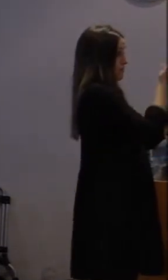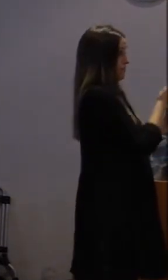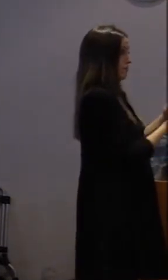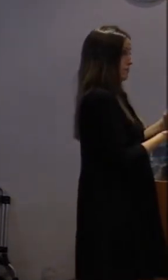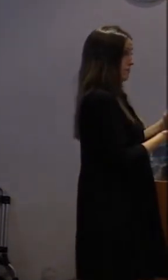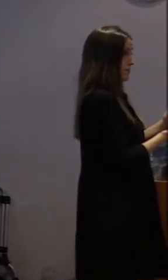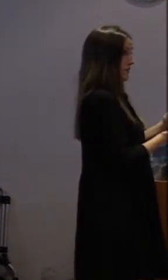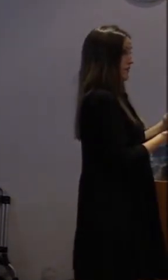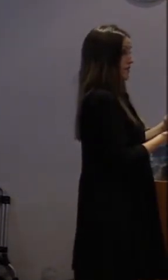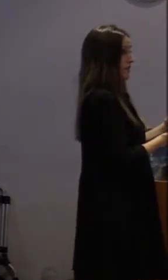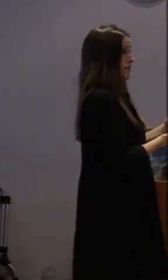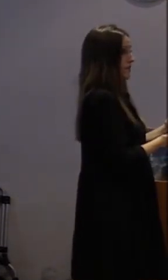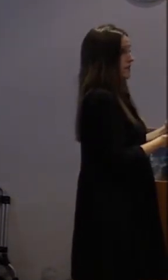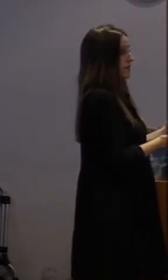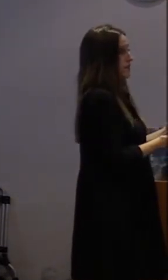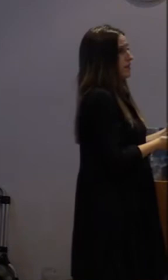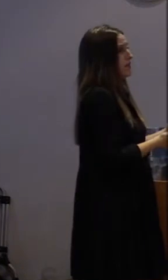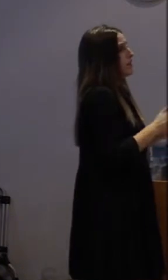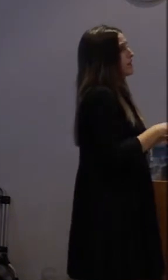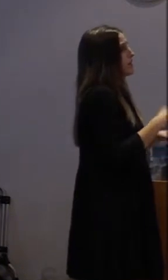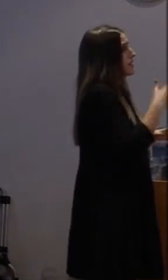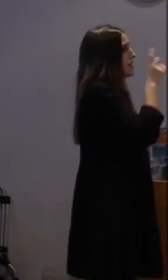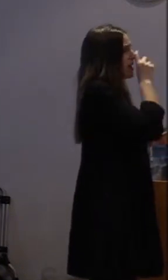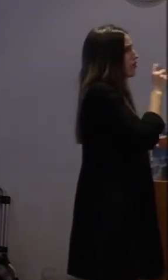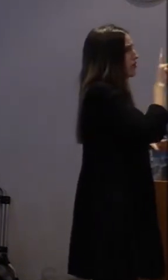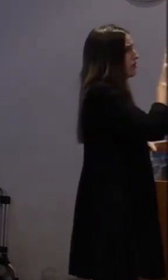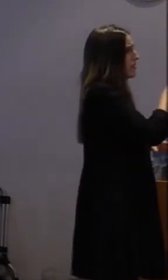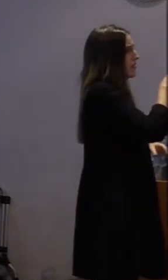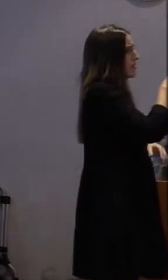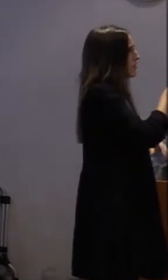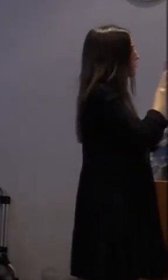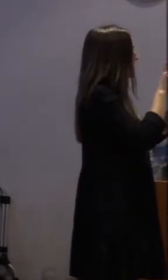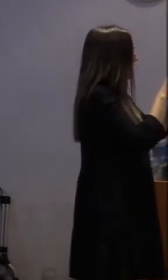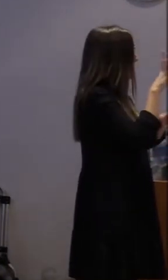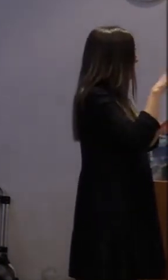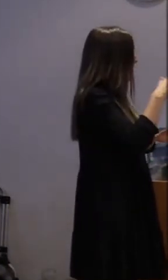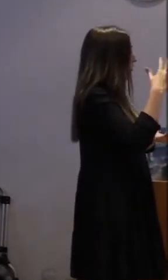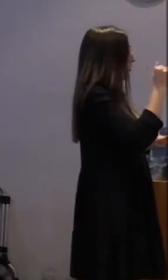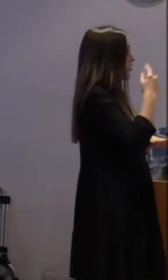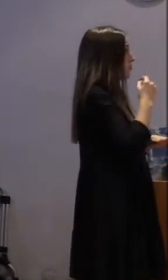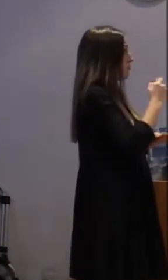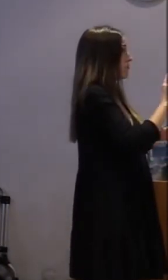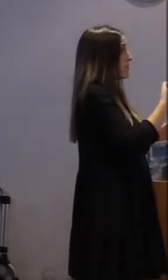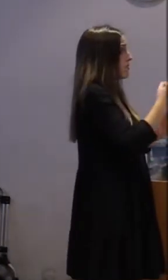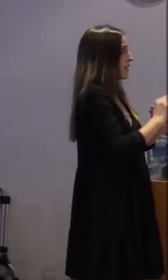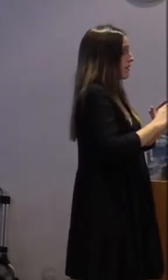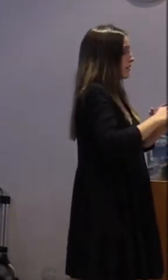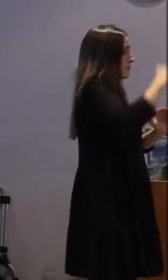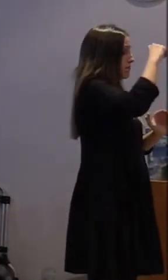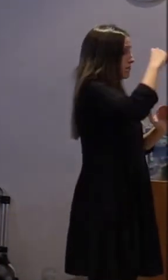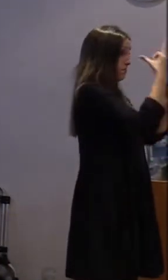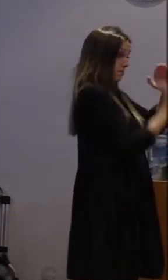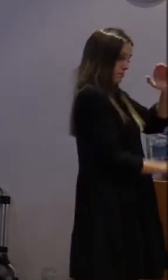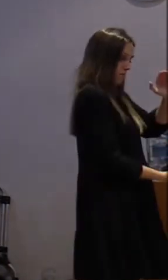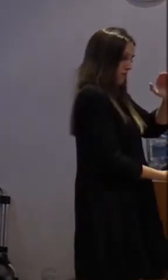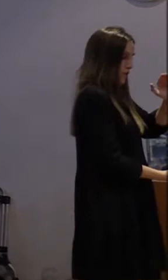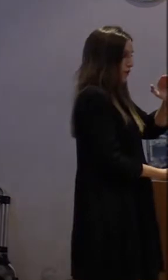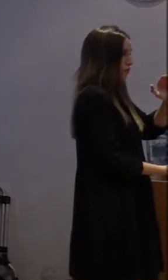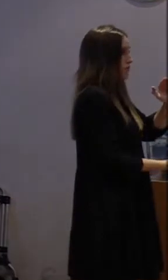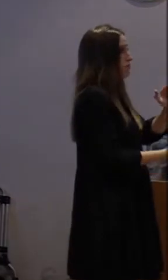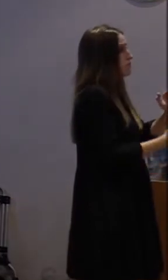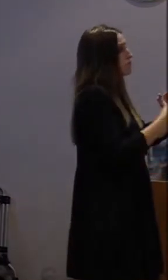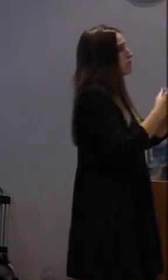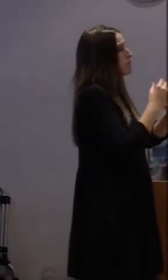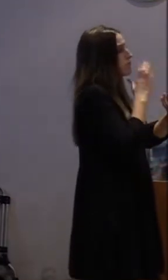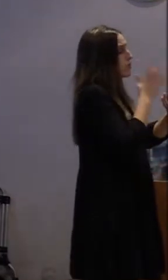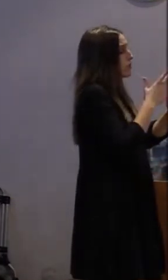ese cuadro que hemos visto, es 1565 y empieza ya a producirse un primer pico de bajada de inviernos más duros de lo